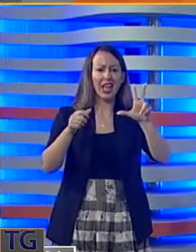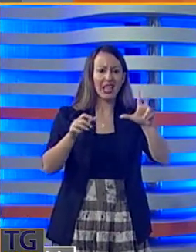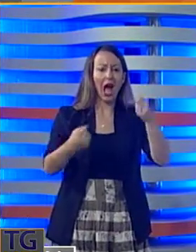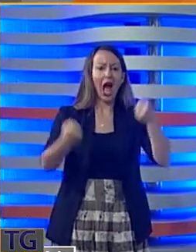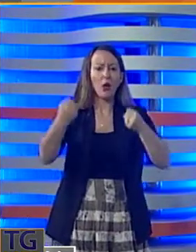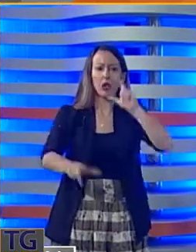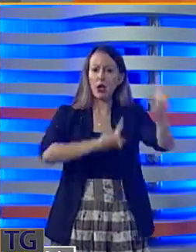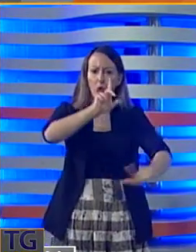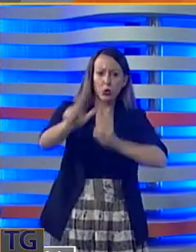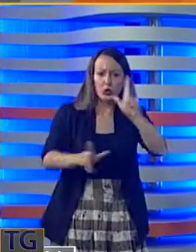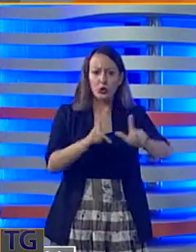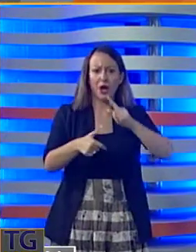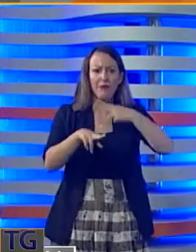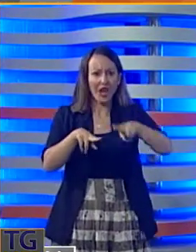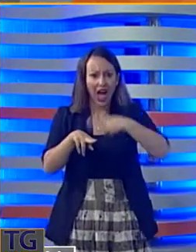euro.